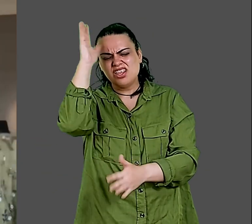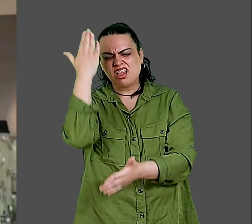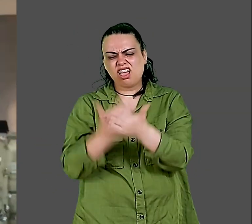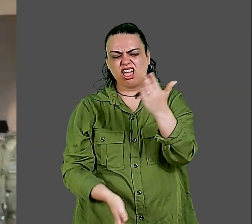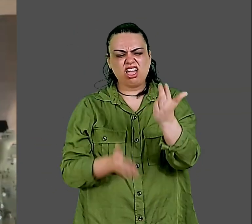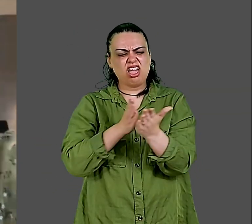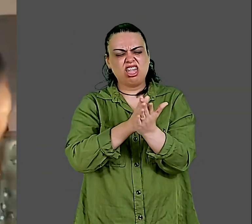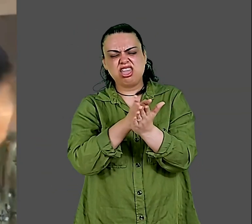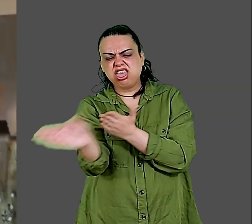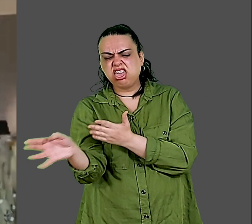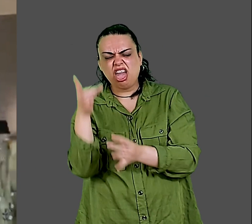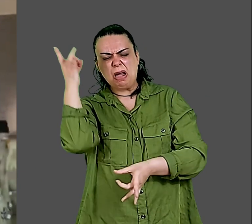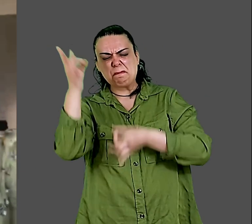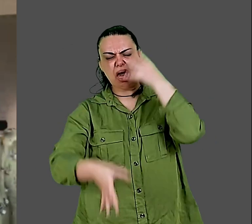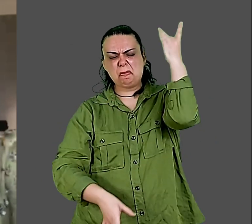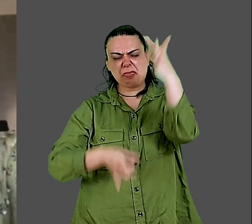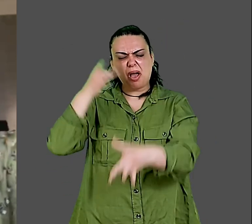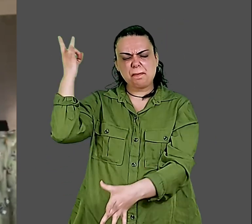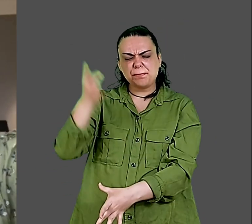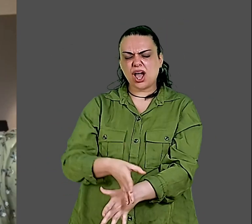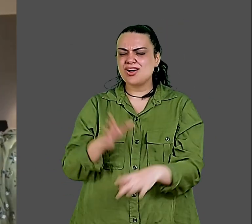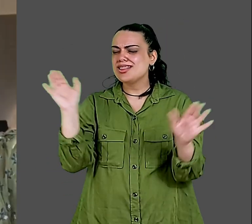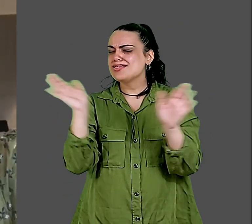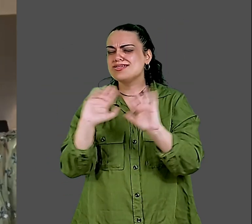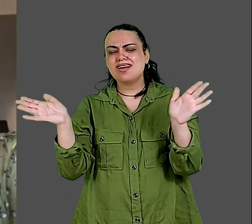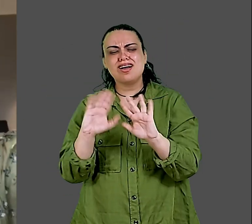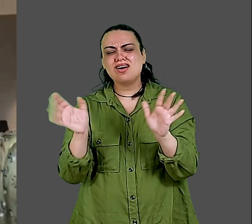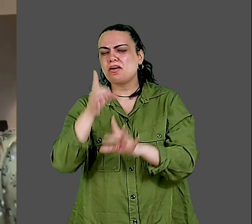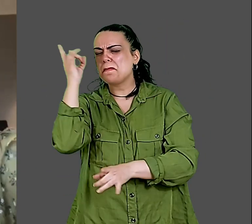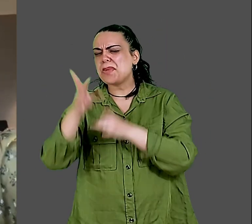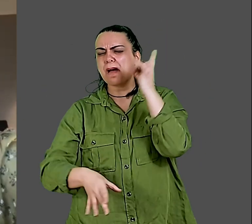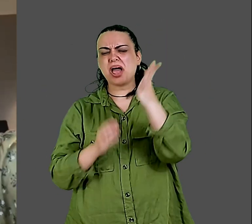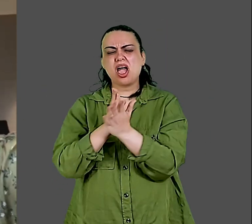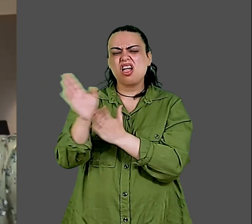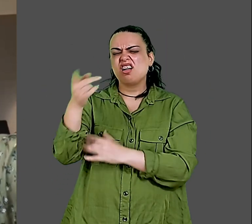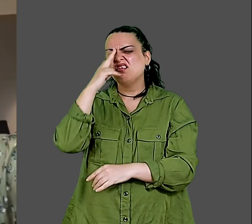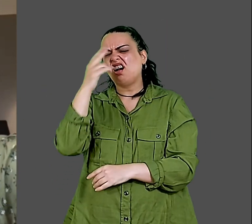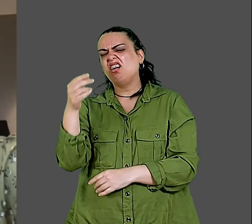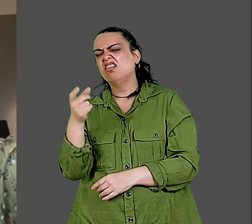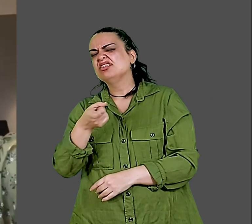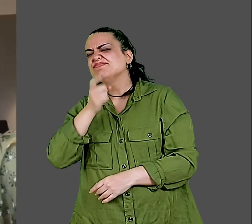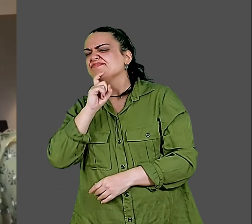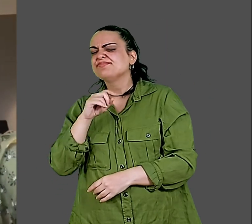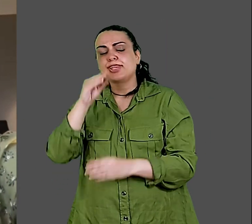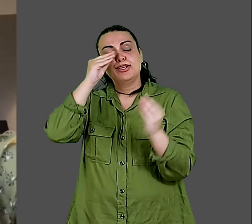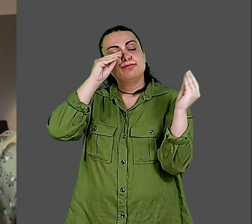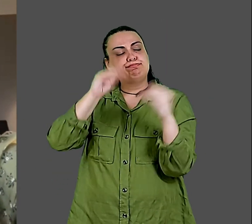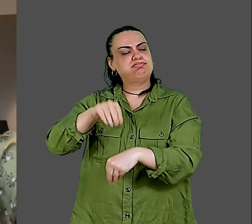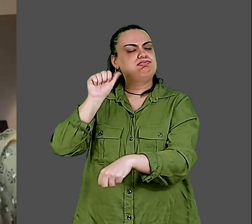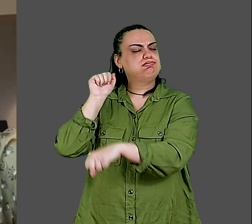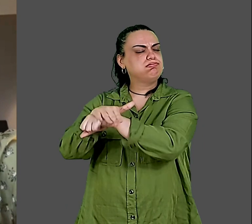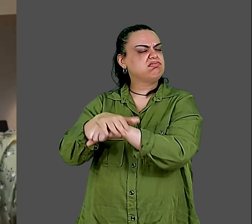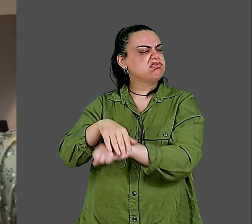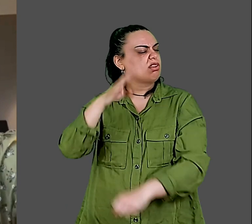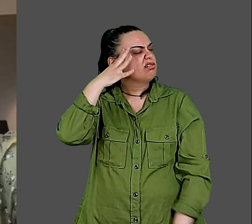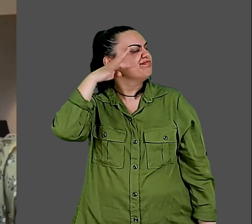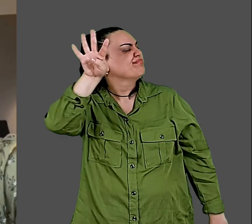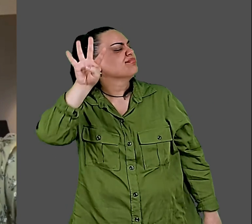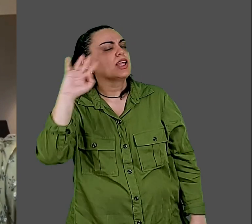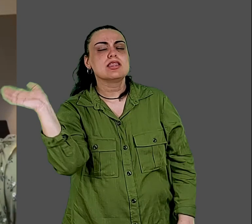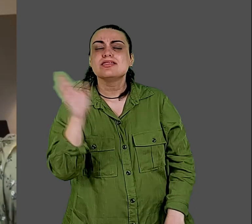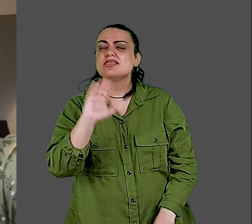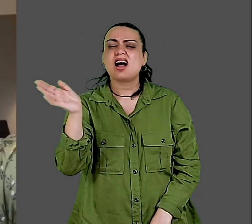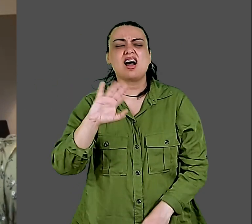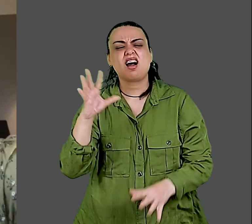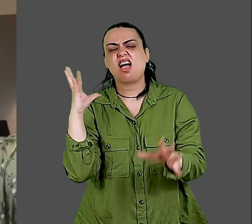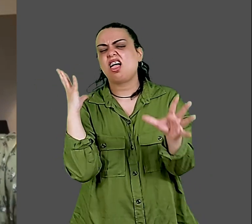nenhuma alma se perca. Para que ninguém se desvie do propósito, para que ninguém negligencie o convite,